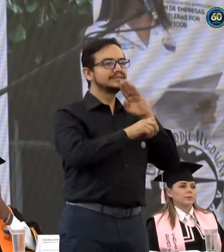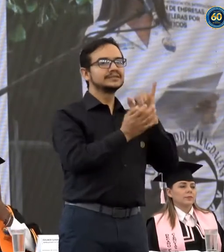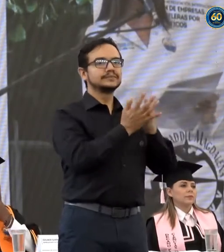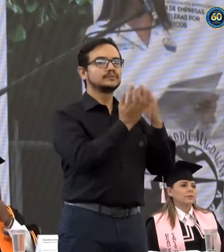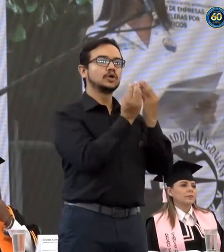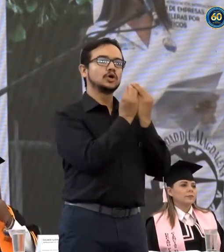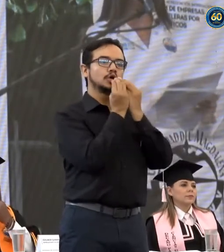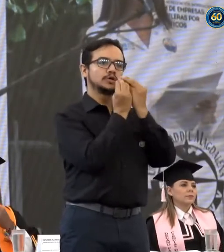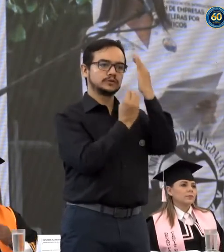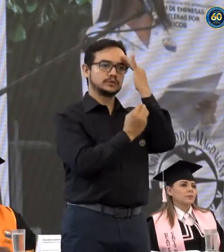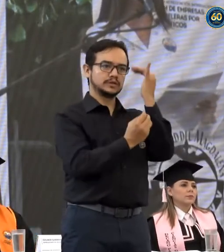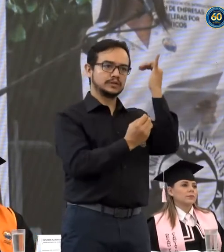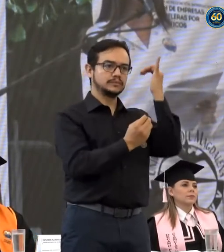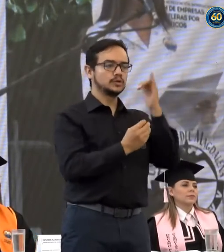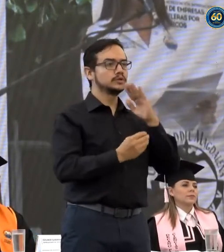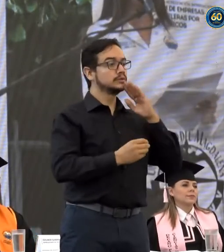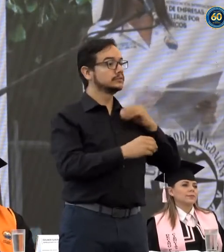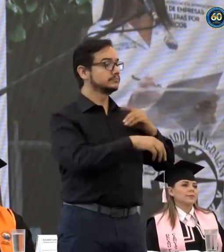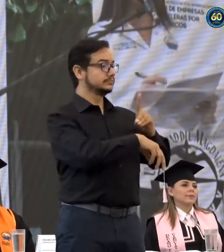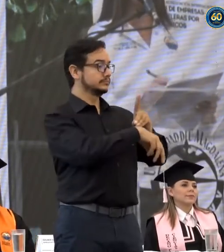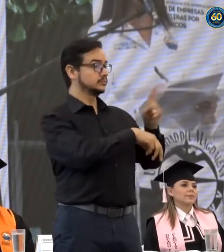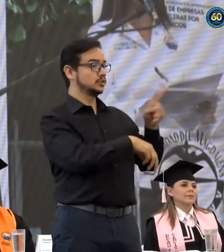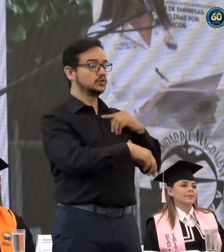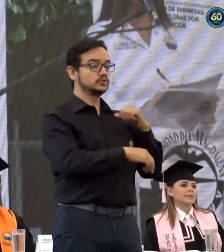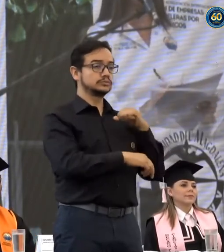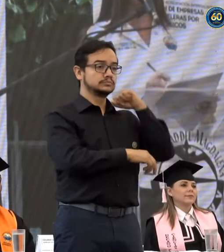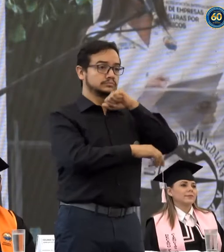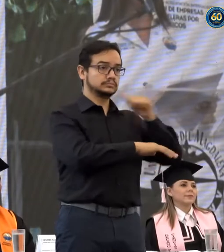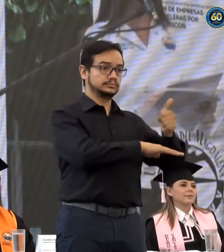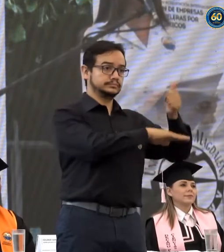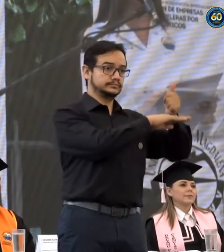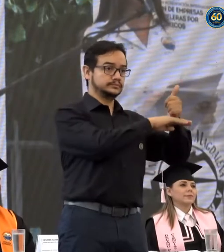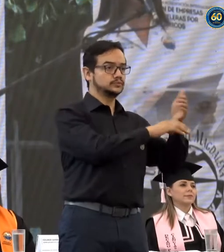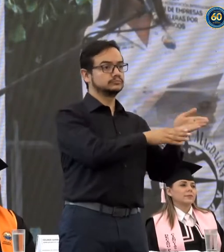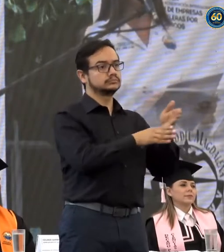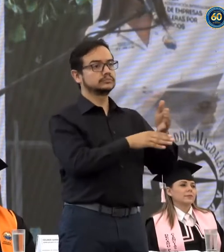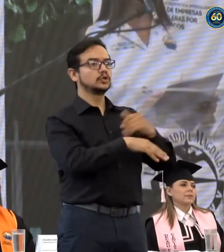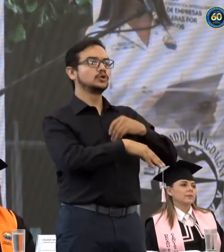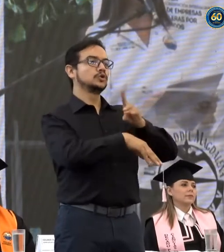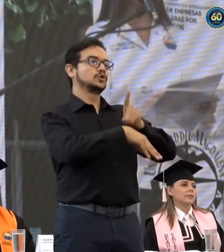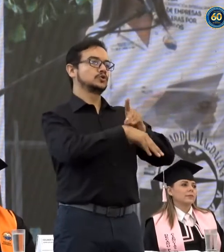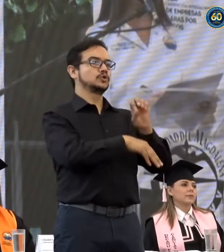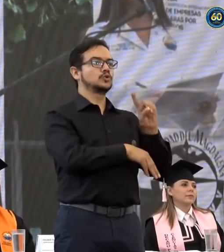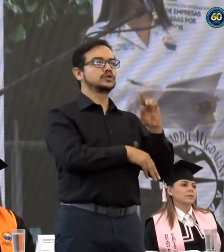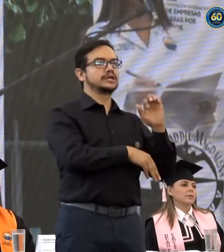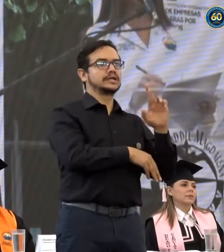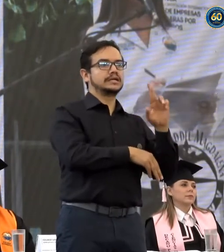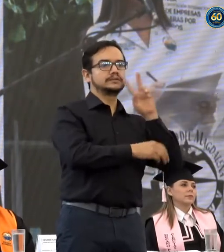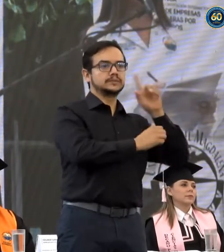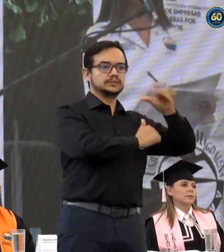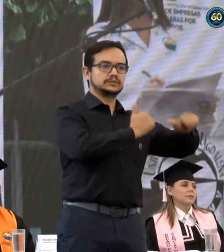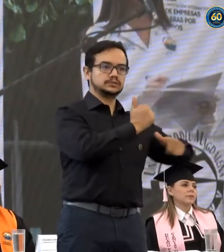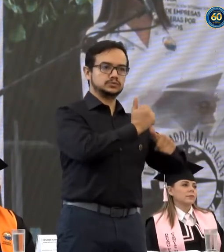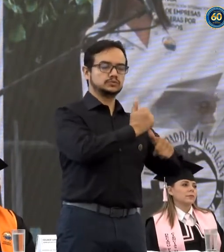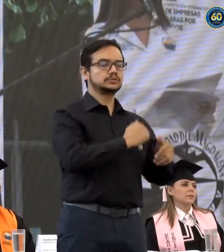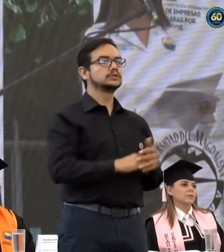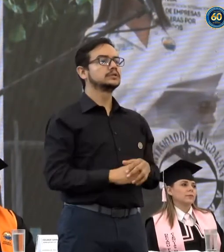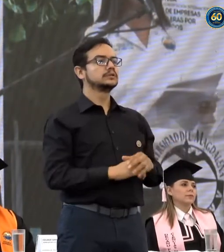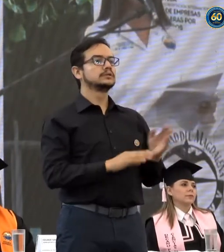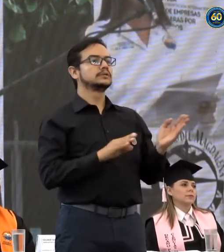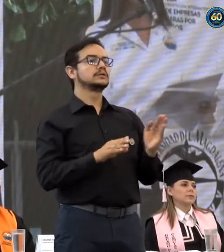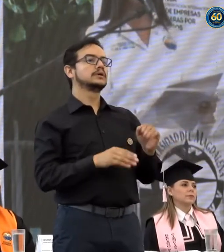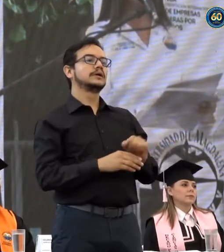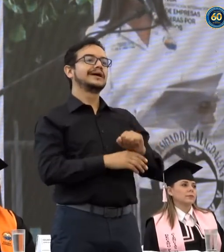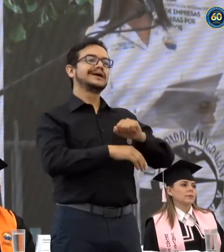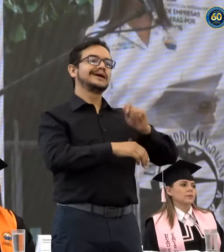académico el doctor Pablo Vera Salazar rector el doctor Óscar García Vargas vicerrector académico la abogada